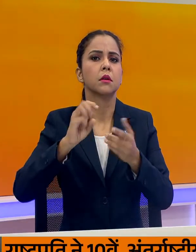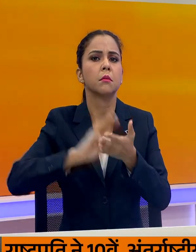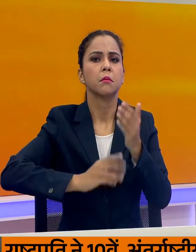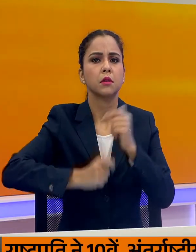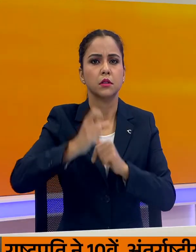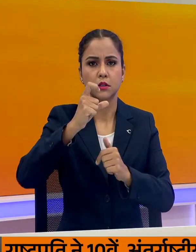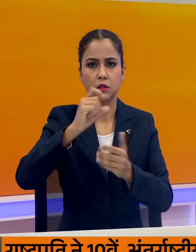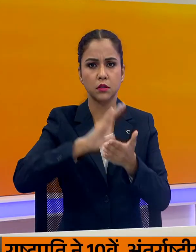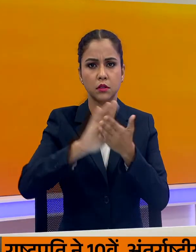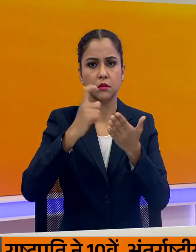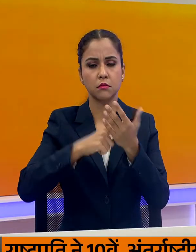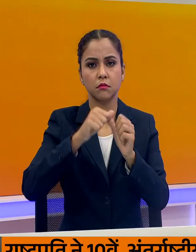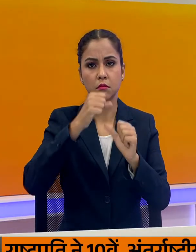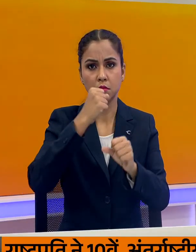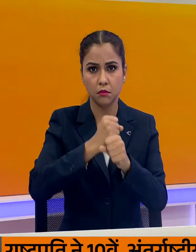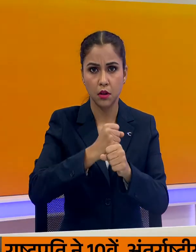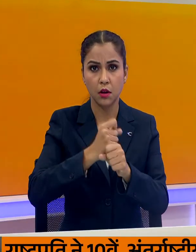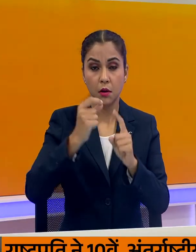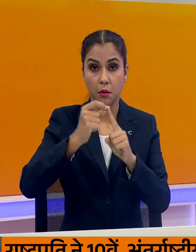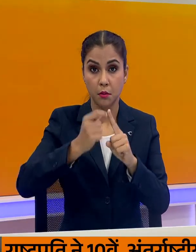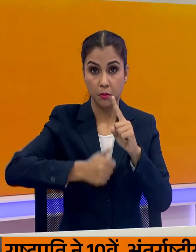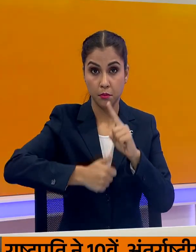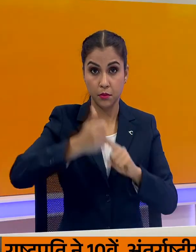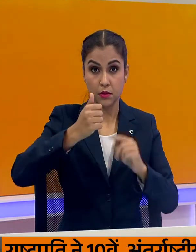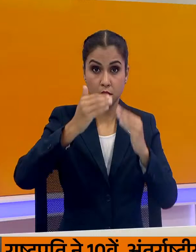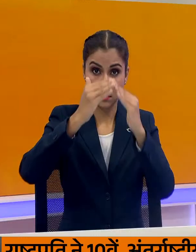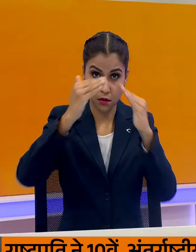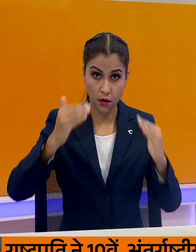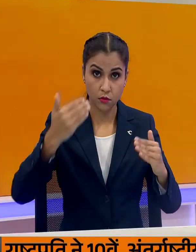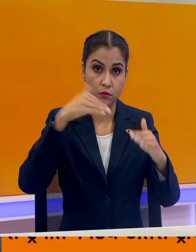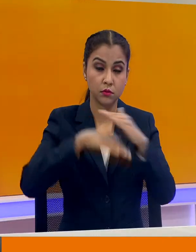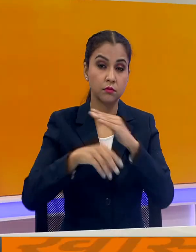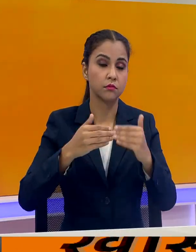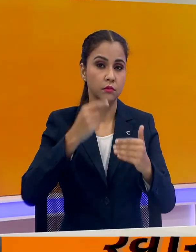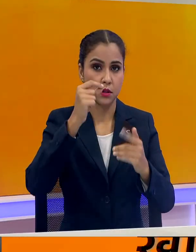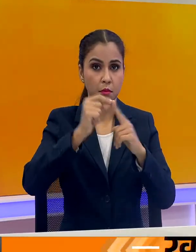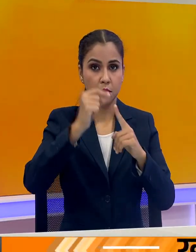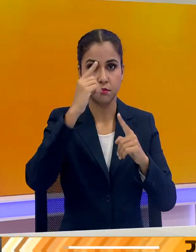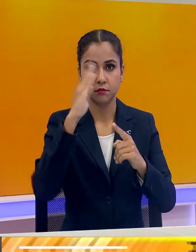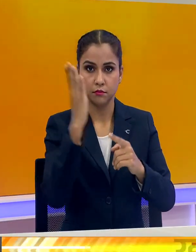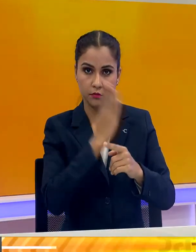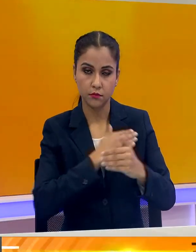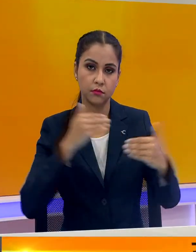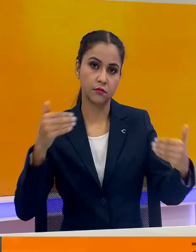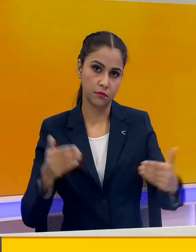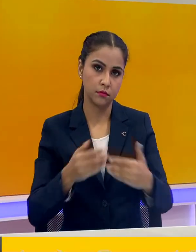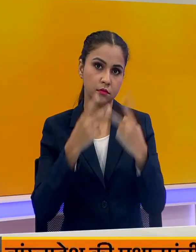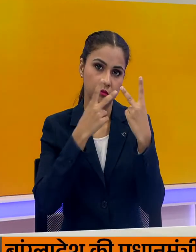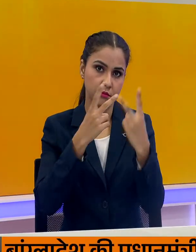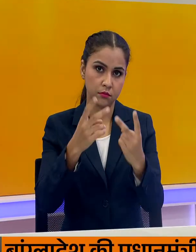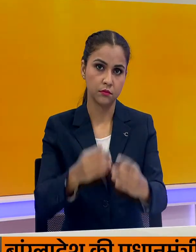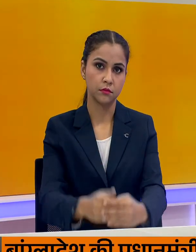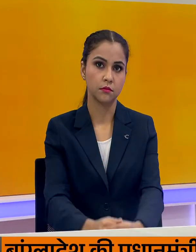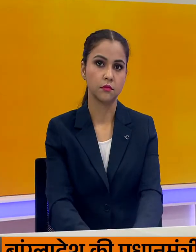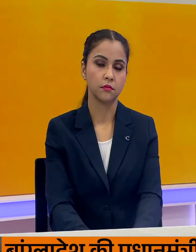चिराग पासवान भी राष्ट्रपति भवन में राष्ट्रपति द्रौपदी मुर्मू से मिले।